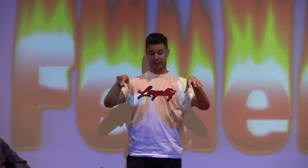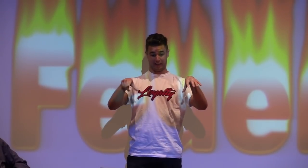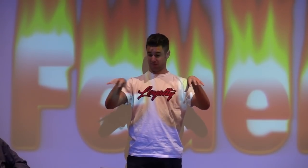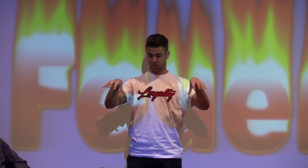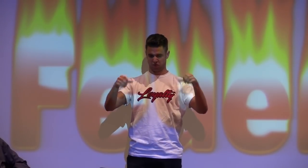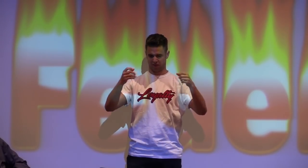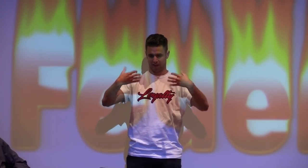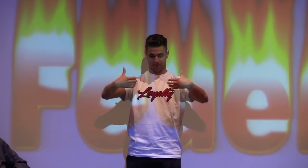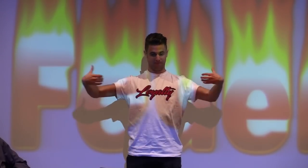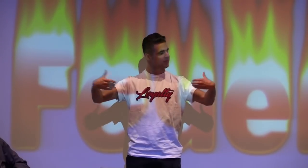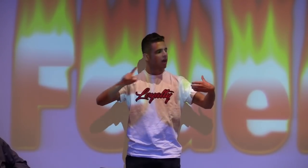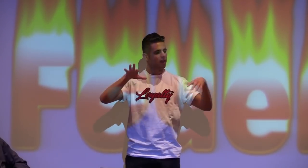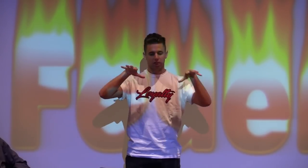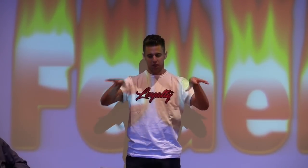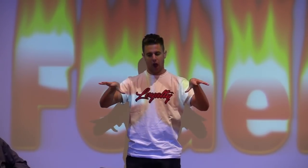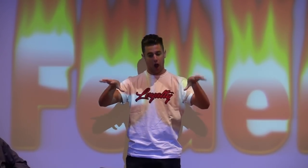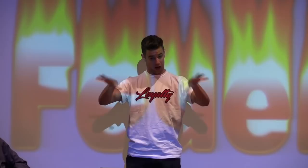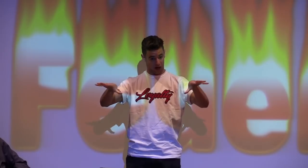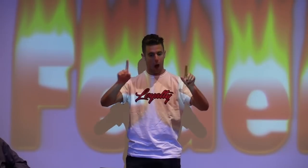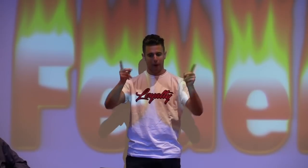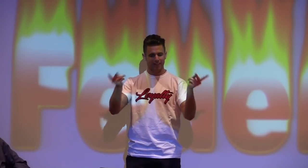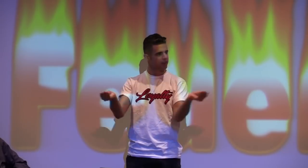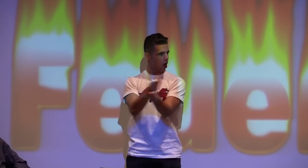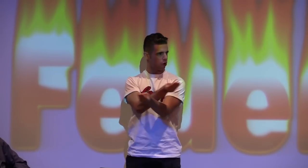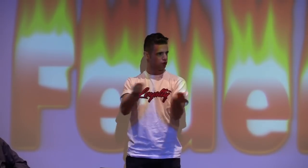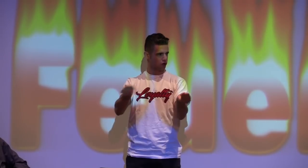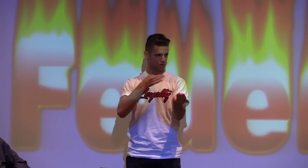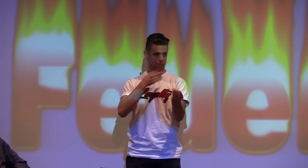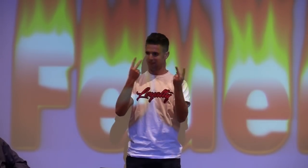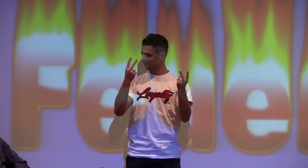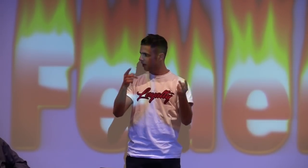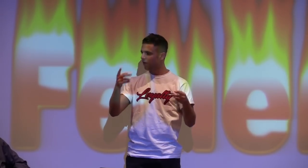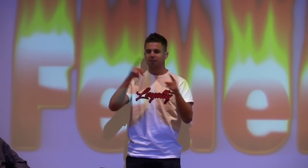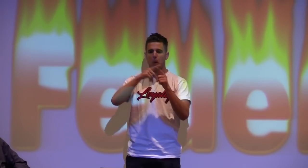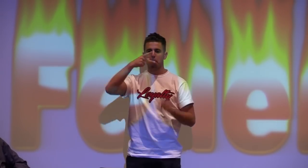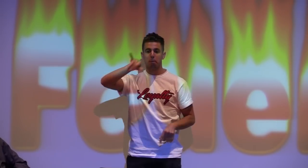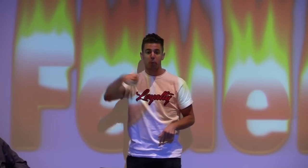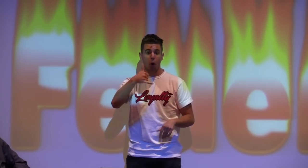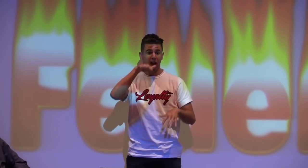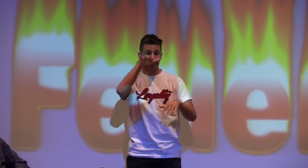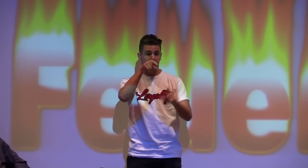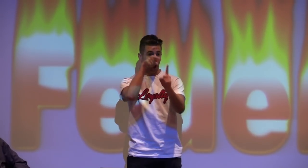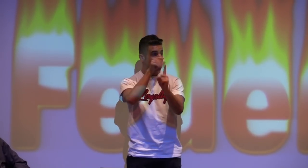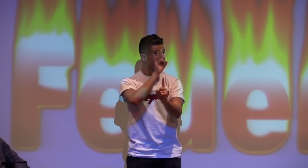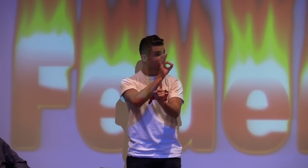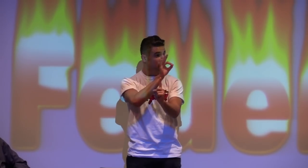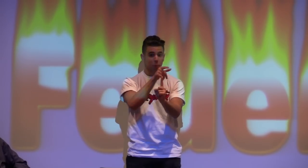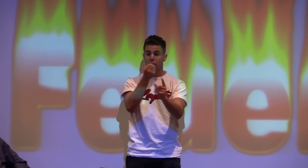ist es vielleicht doch einfacher. Ich finde aber wichtig, dass da ein Austausch stattfindet. Also das fände ich schon wichtig. Wenn